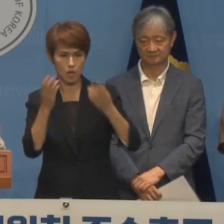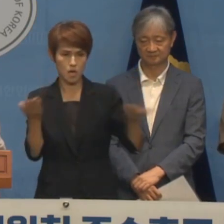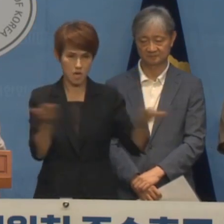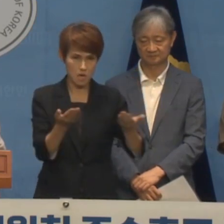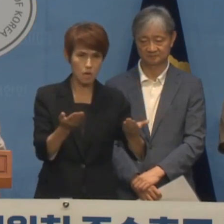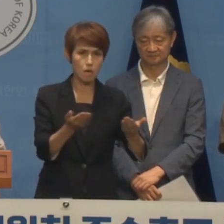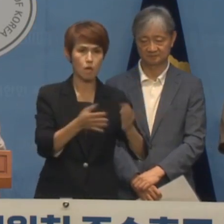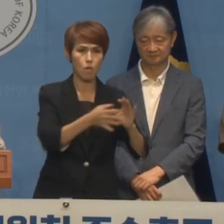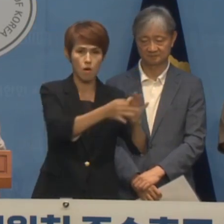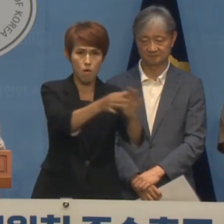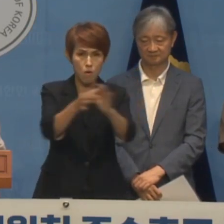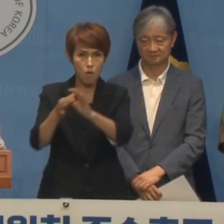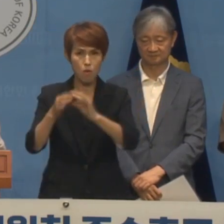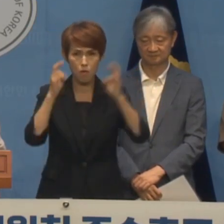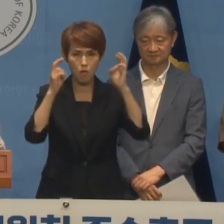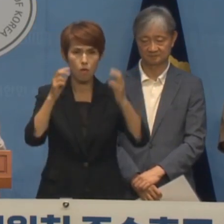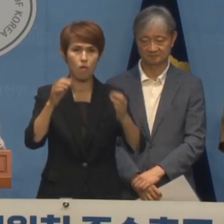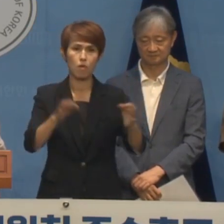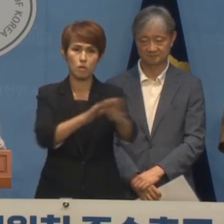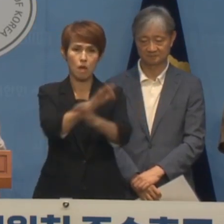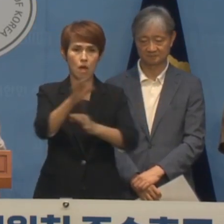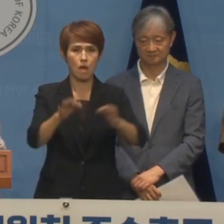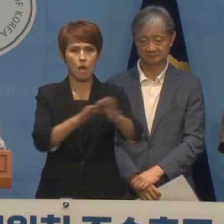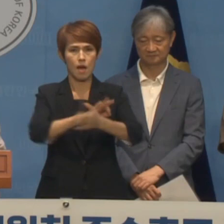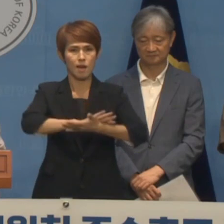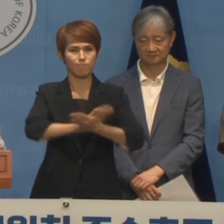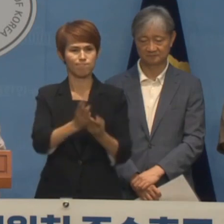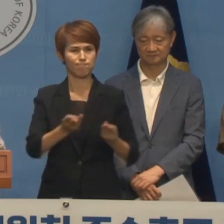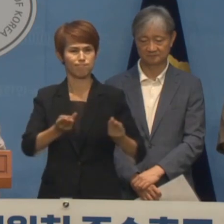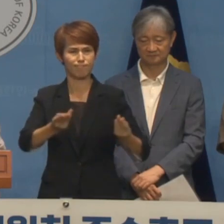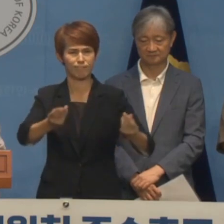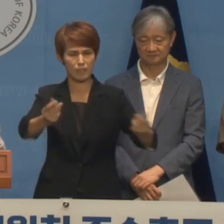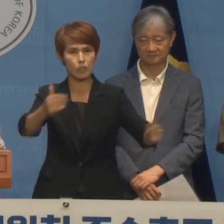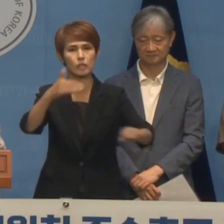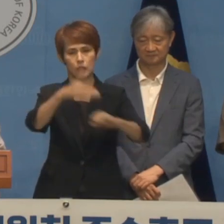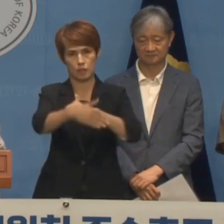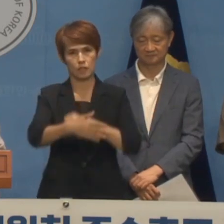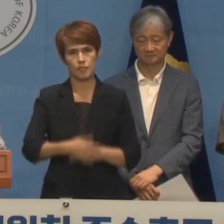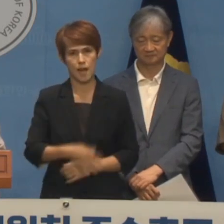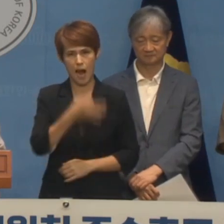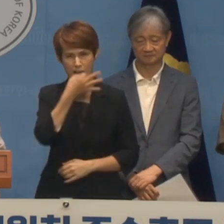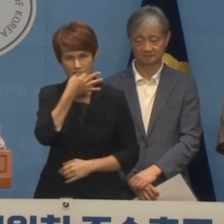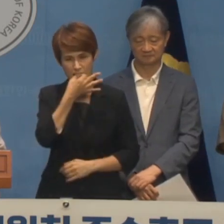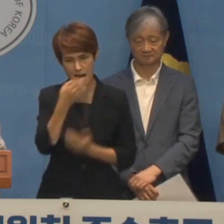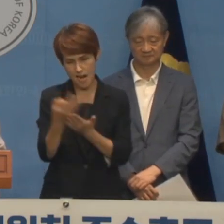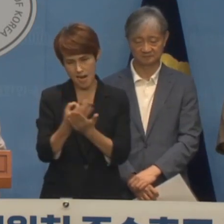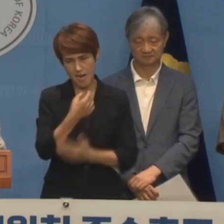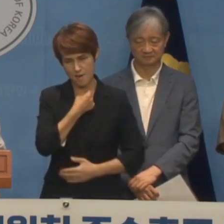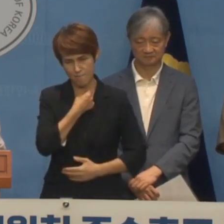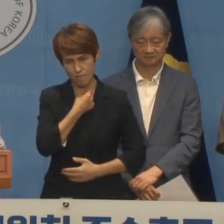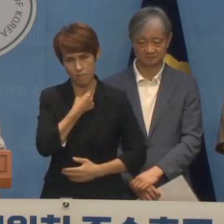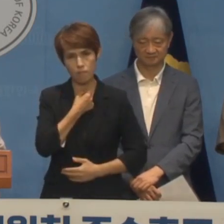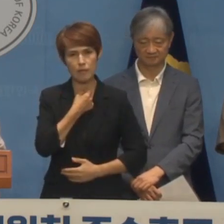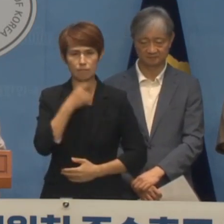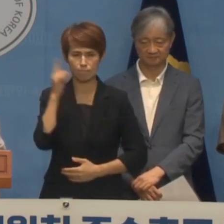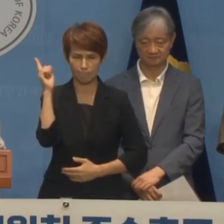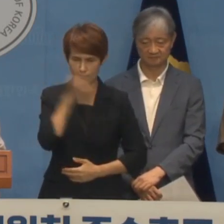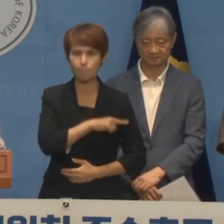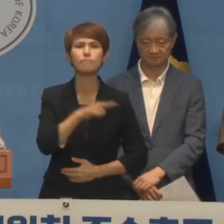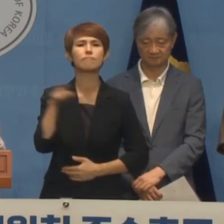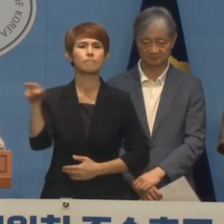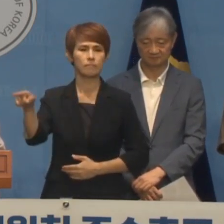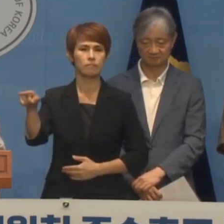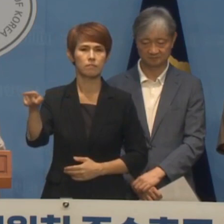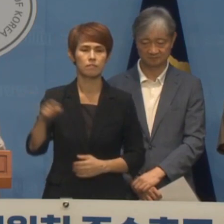거래업체 등 경제 생태계를 무차별 파괴시키는 그리고 오로지 자신들의 이익만을 쫓는 아주 나쁜